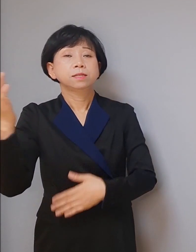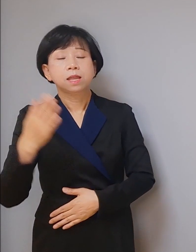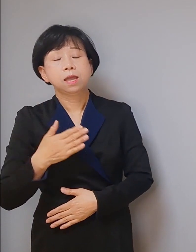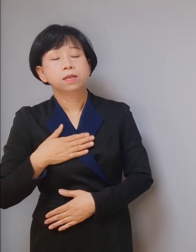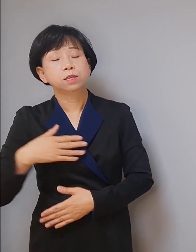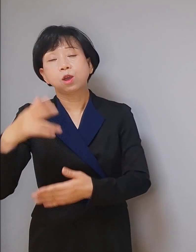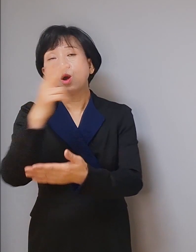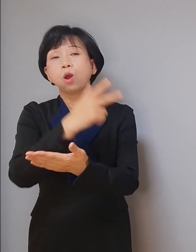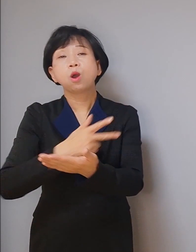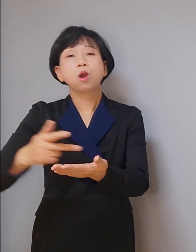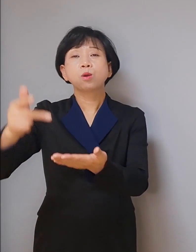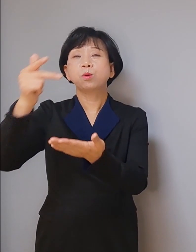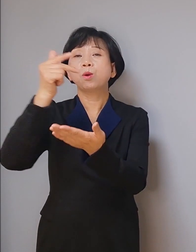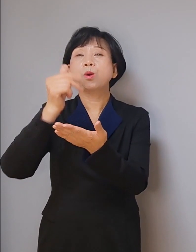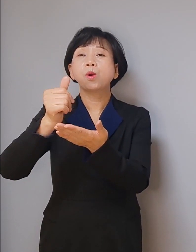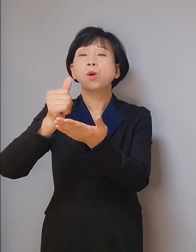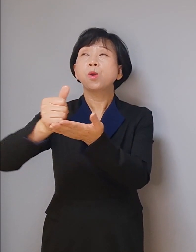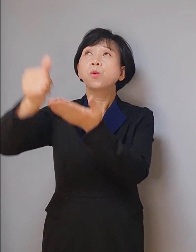찬양 나의